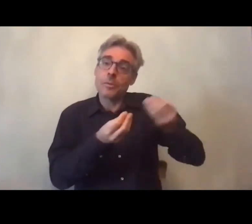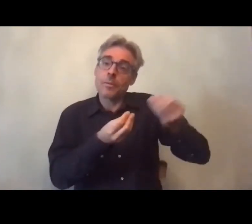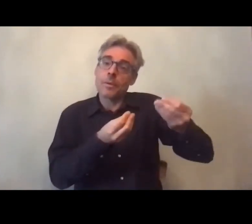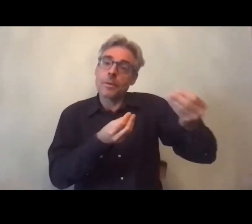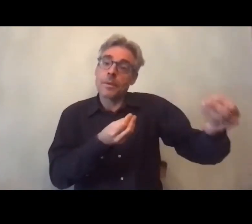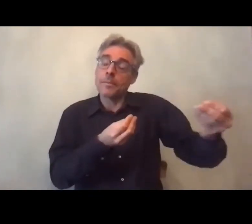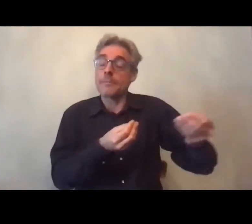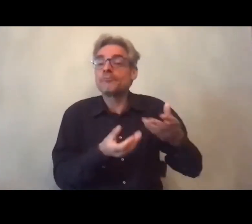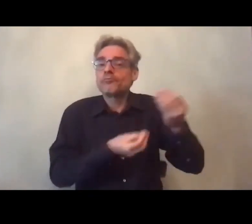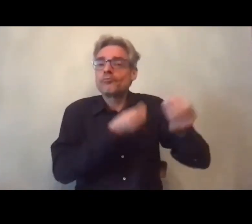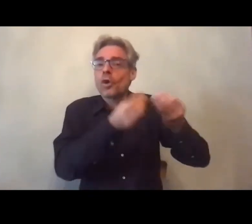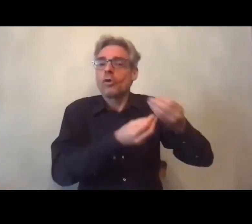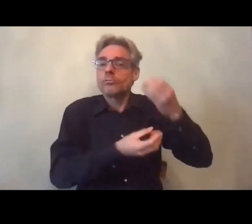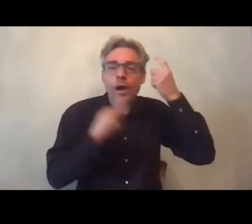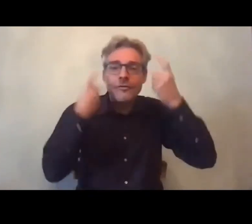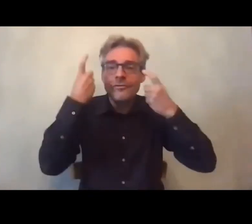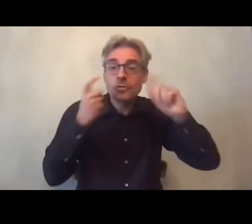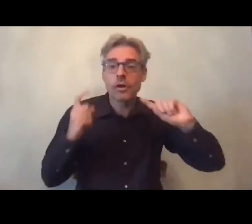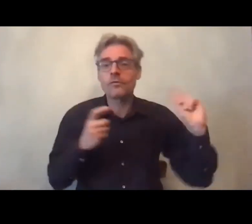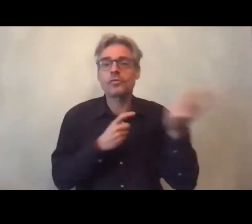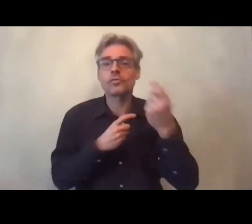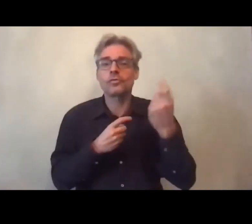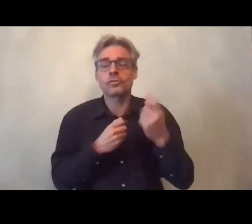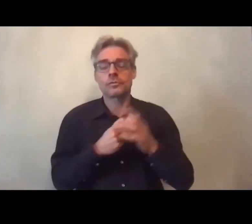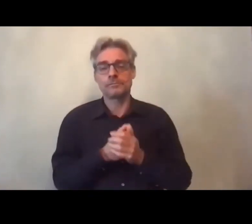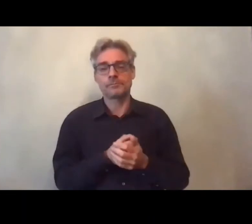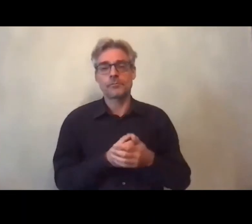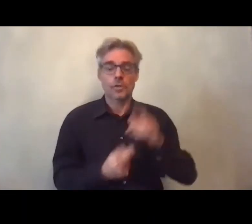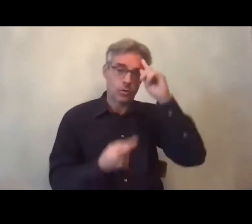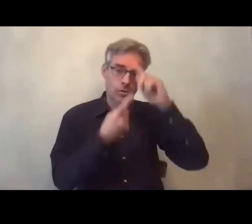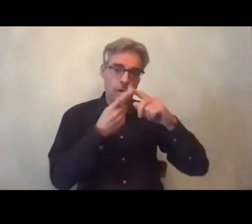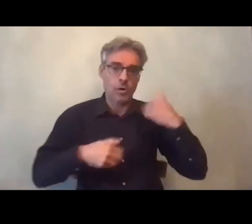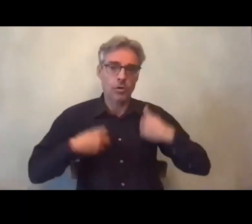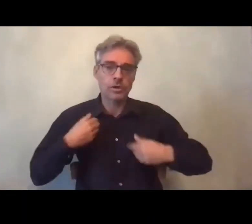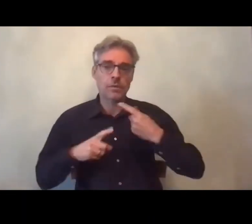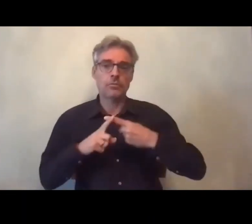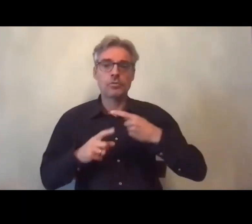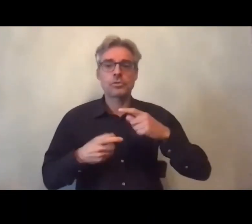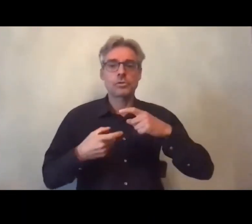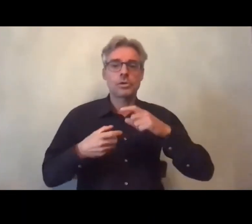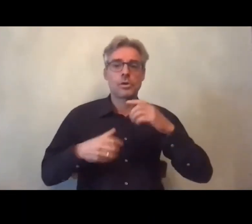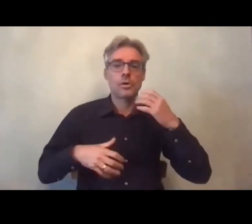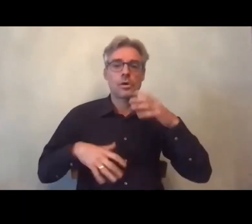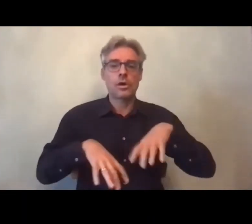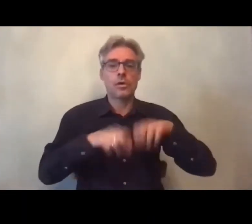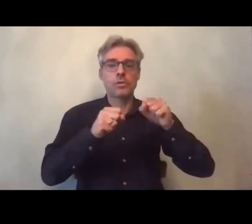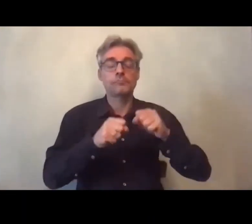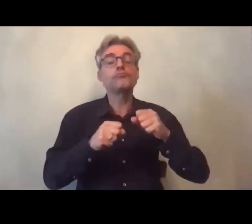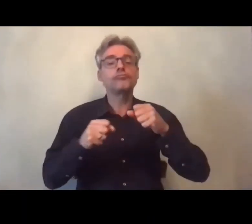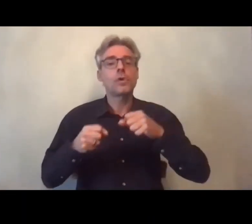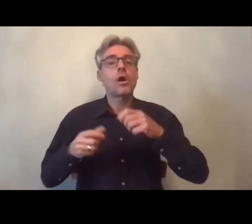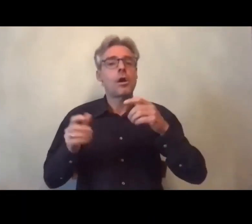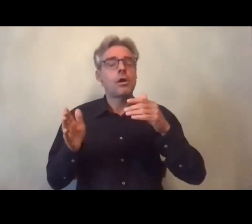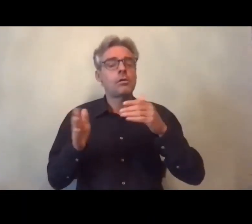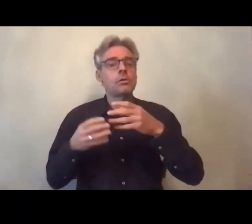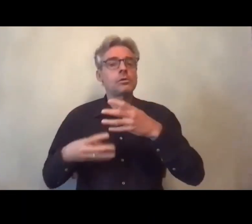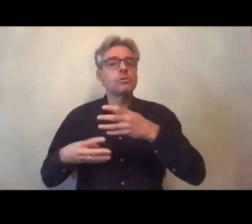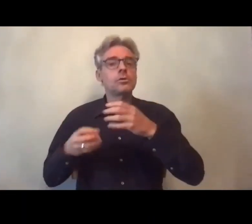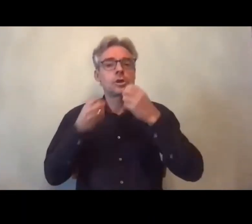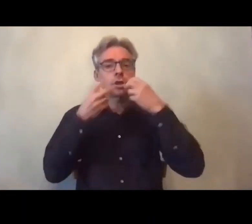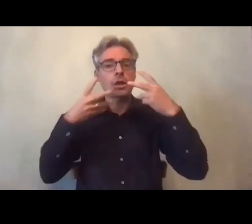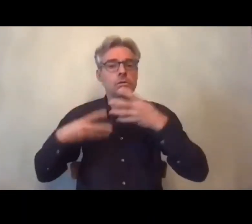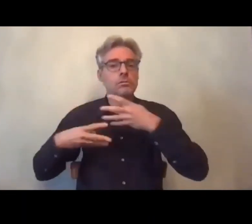permettent d'alimenter la réflexion ici sur les questions du handicap et d'emploi donc j'envoie aussi dans le chat le lien vers